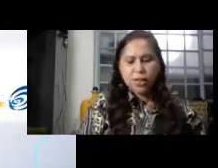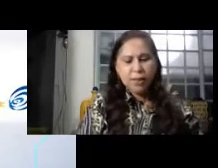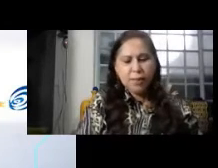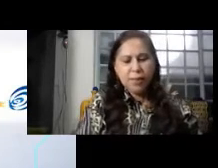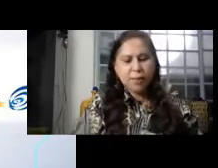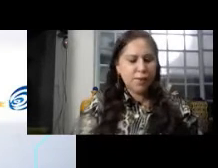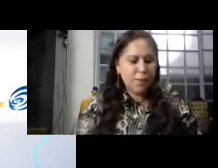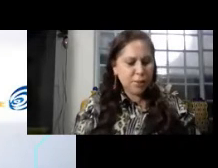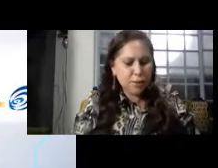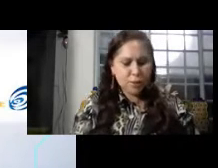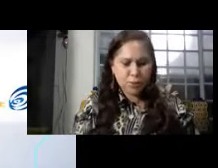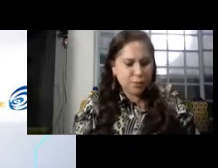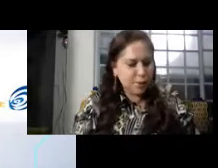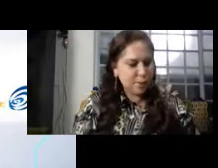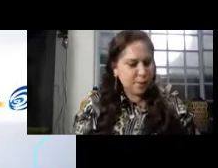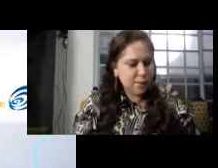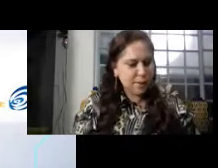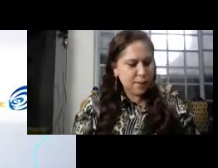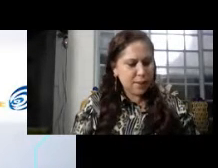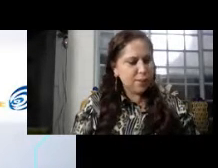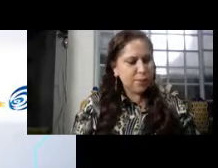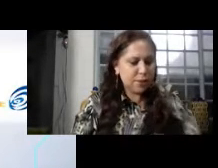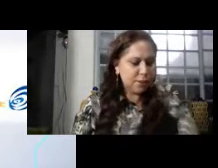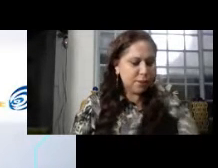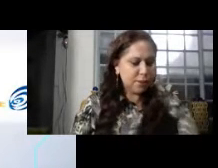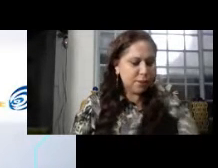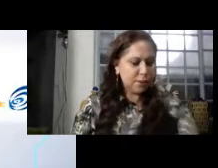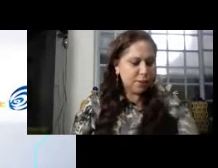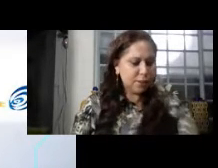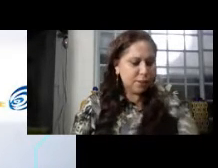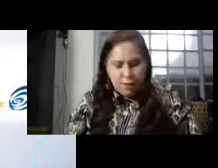Estamos já terminando. É muita estrutura, meu Deus.